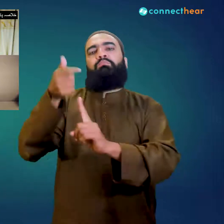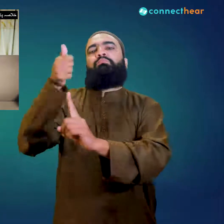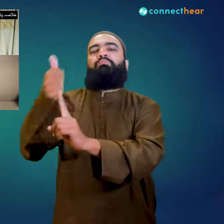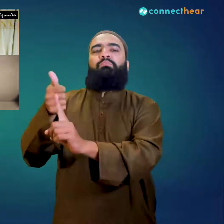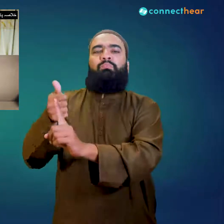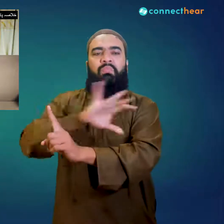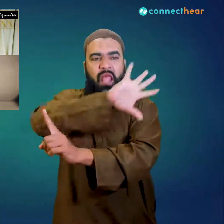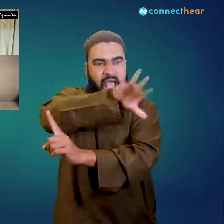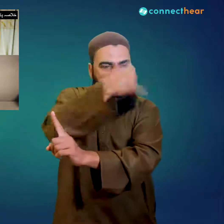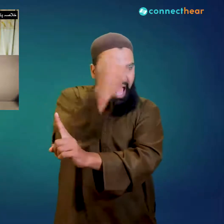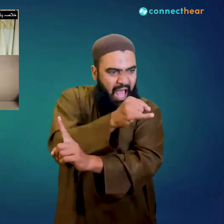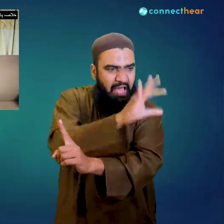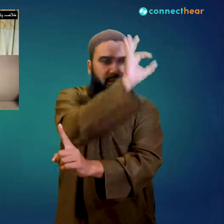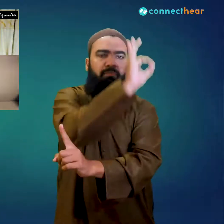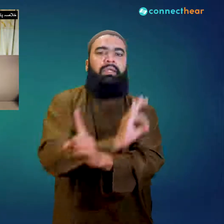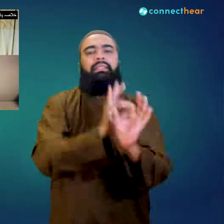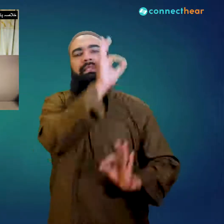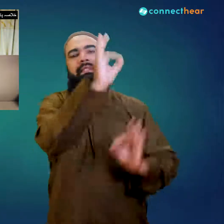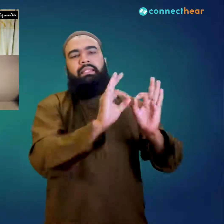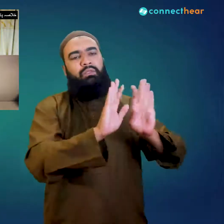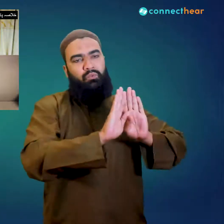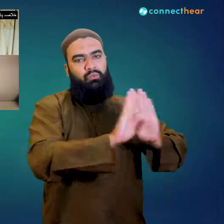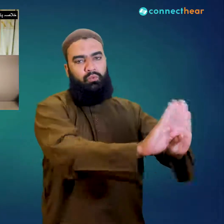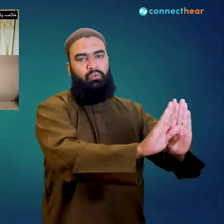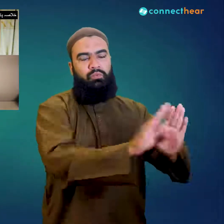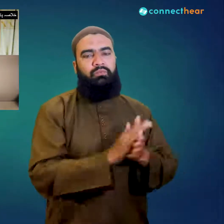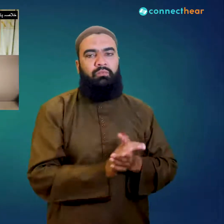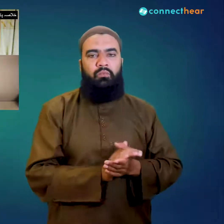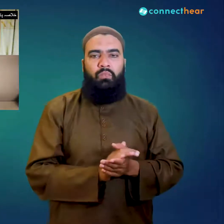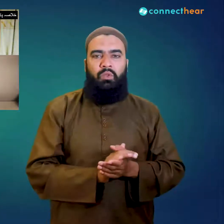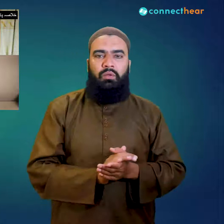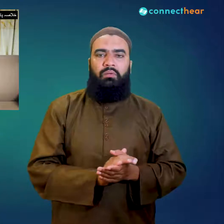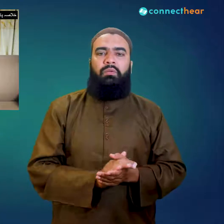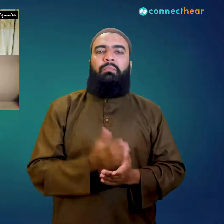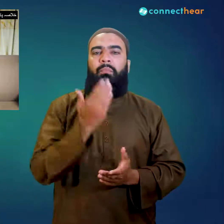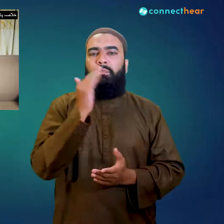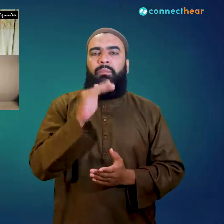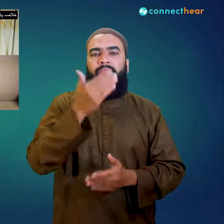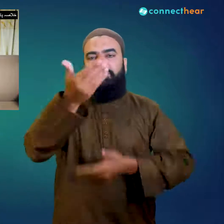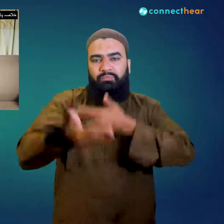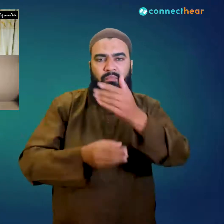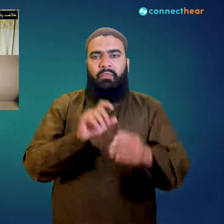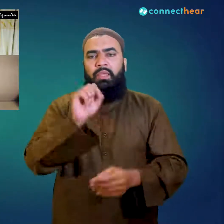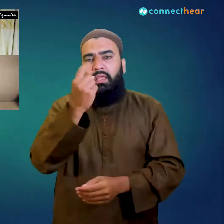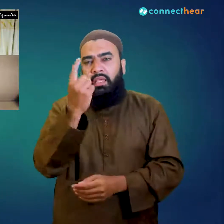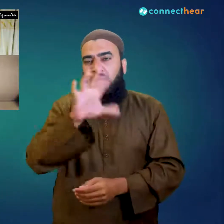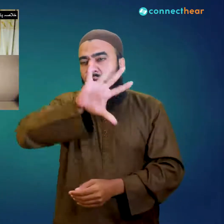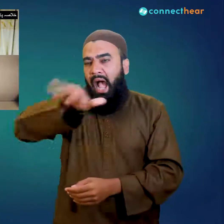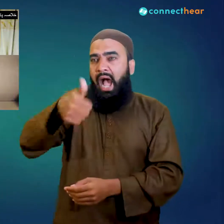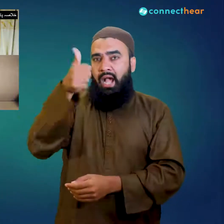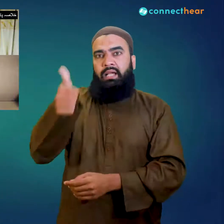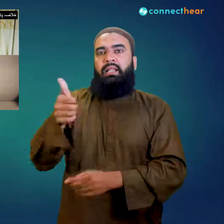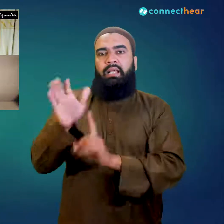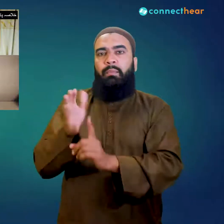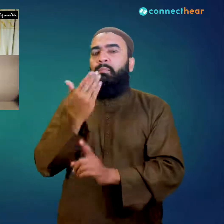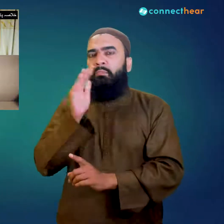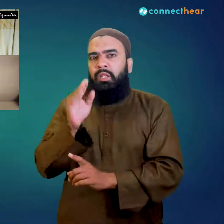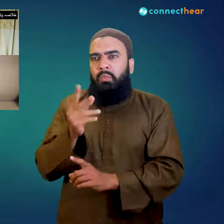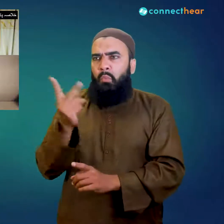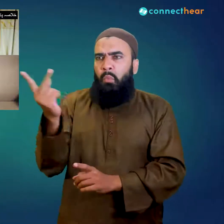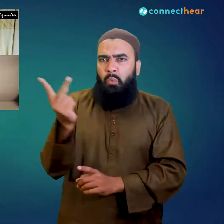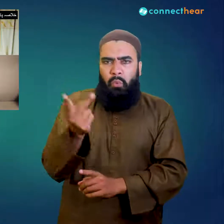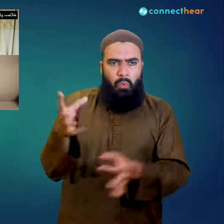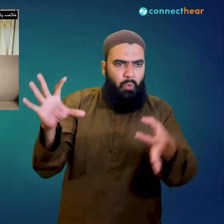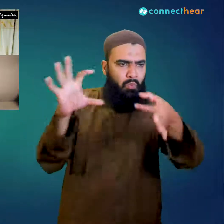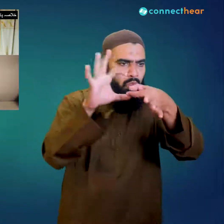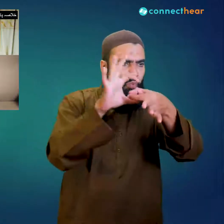کی وجہ سے وہ حرام ہو جائے گی، اور وہ نسبت ہے وما اہل بہ لغیر اللہ، اللہ کے غیر کے ساتھ جب کسی چیز